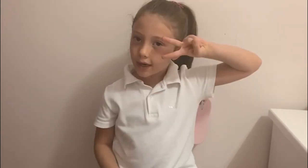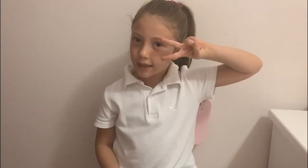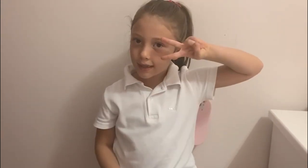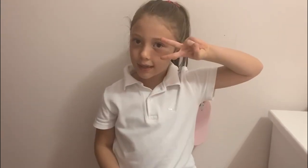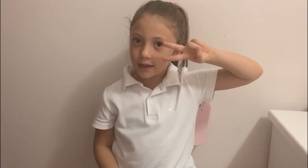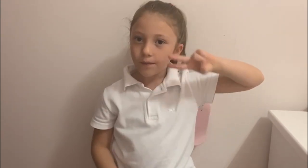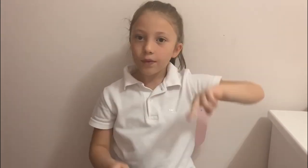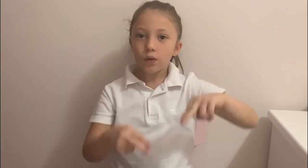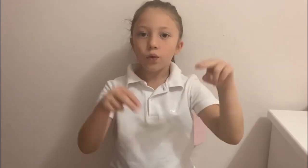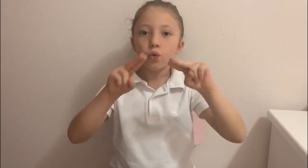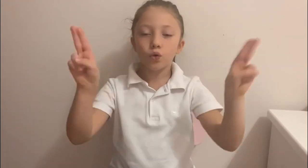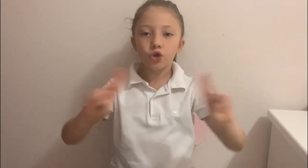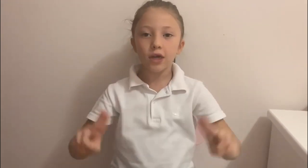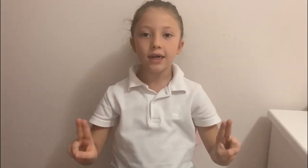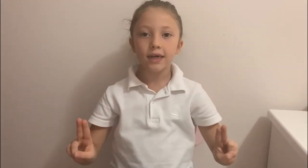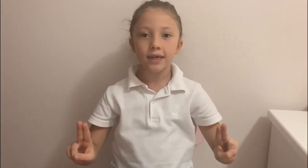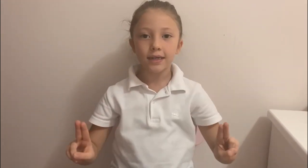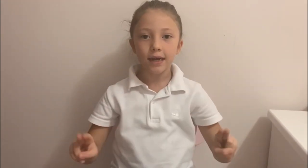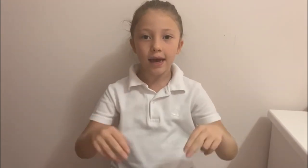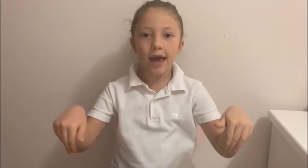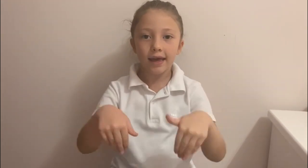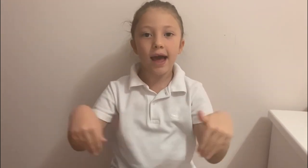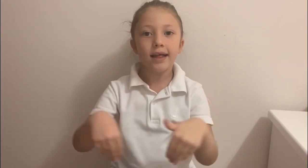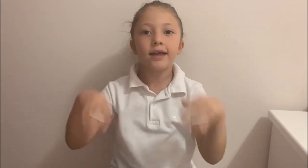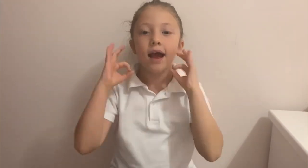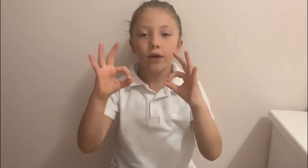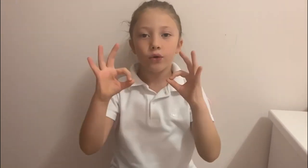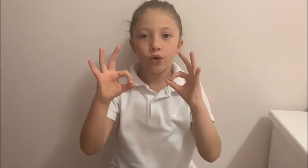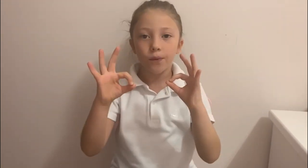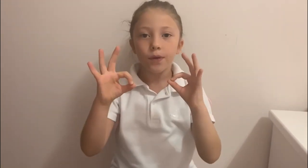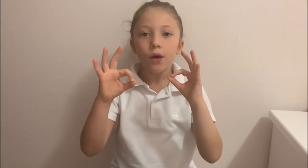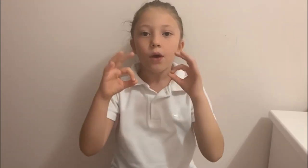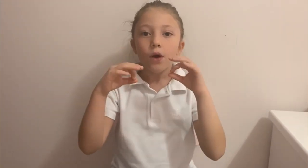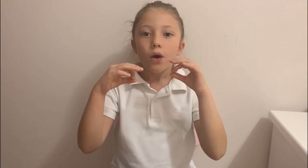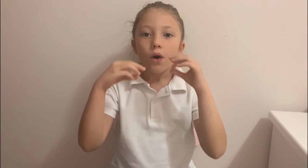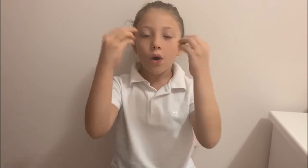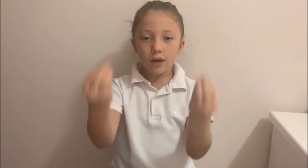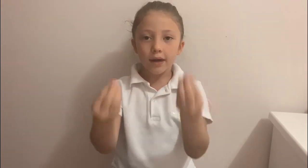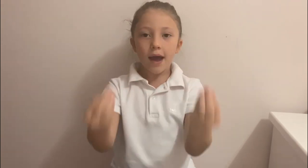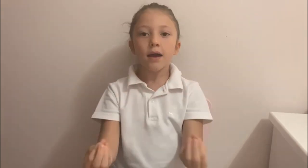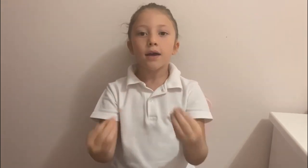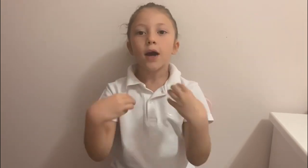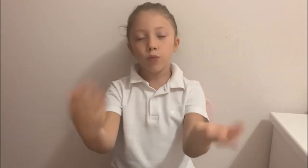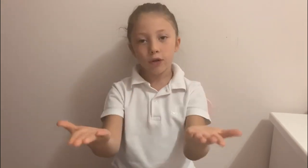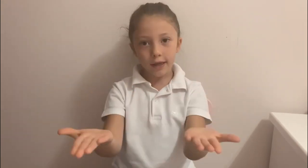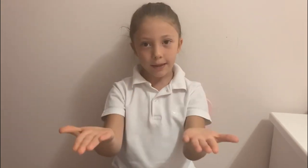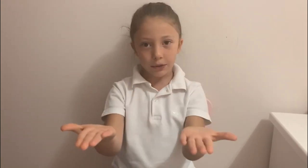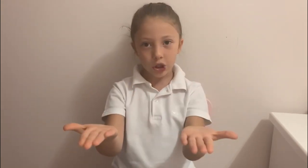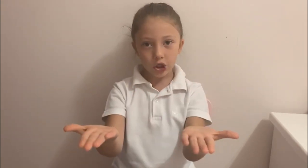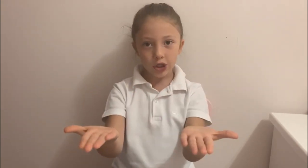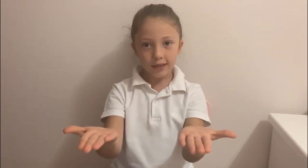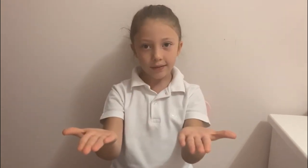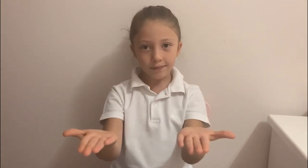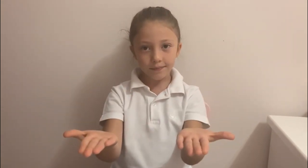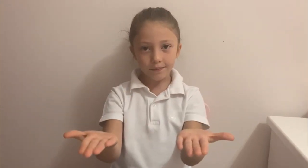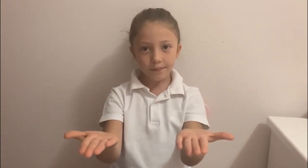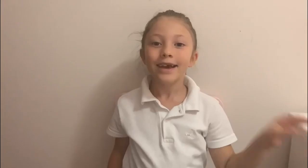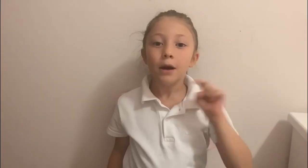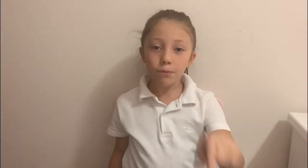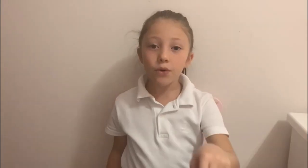Aralık Uluslararası Engelliler Günü olarak kabul edilmiştir. Bugün